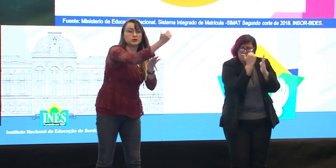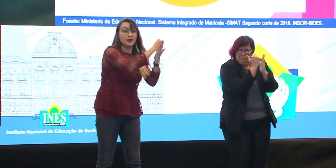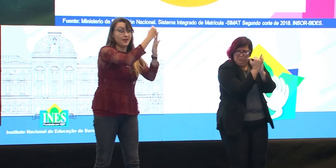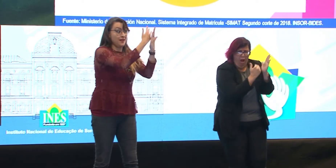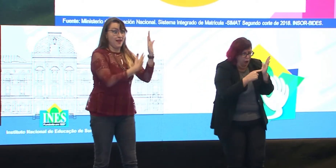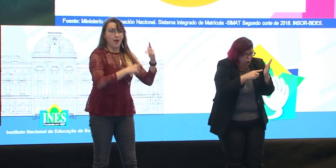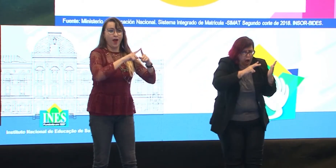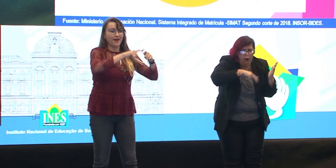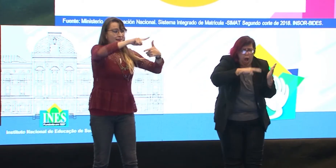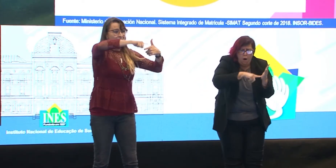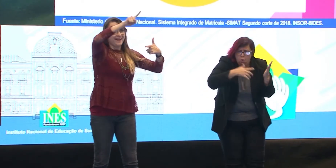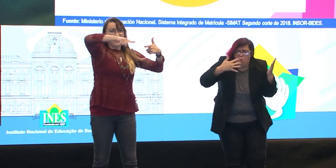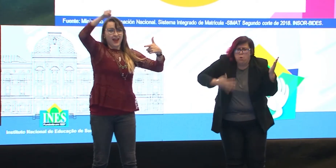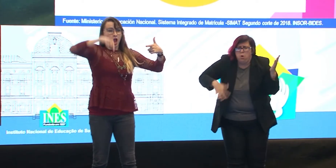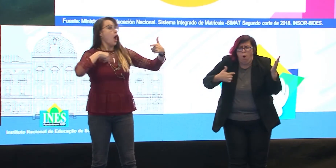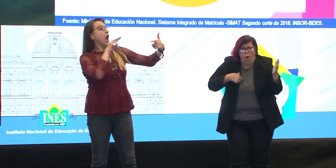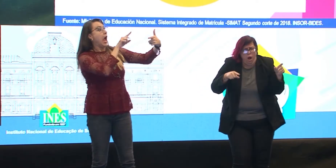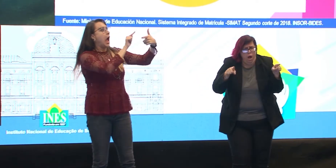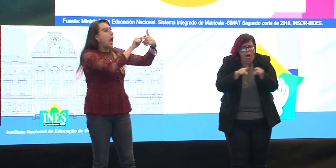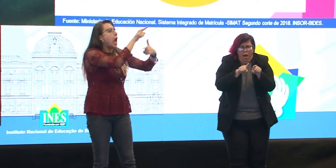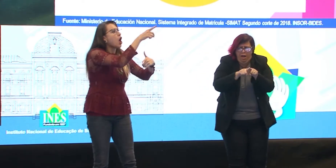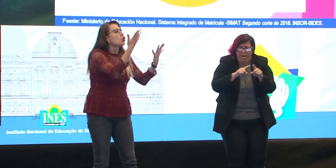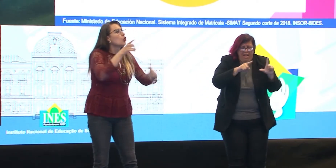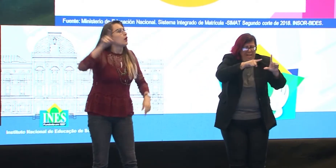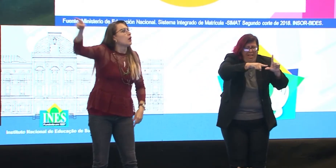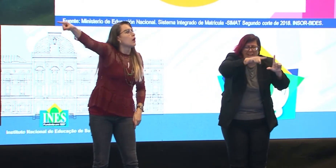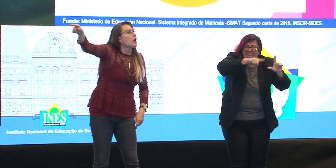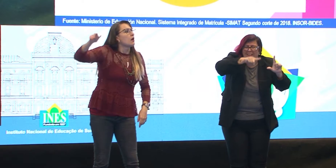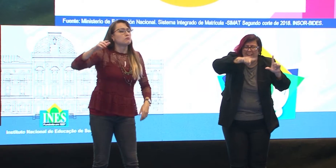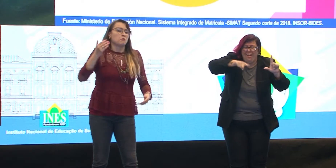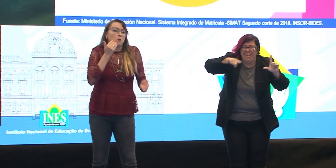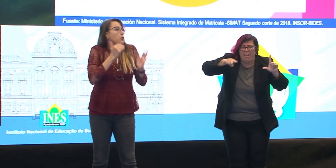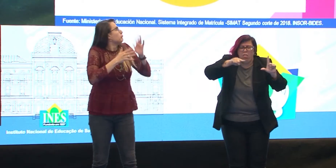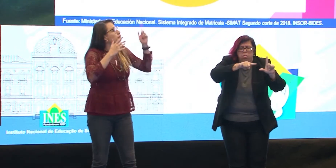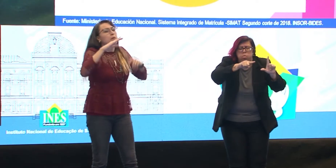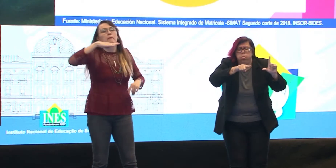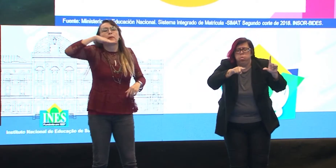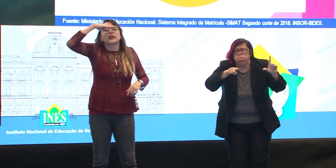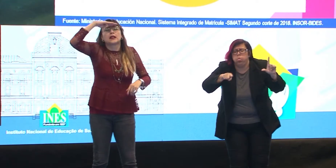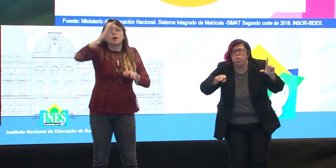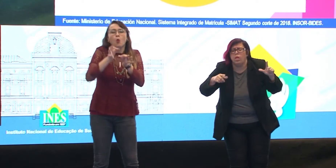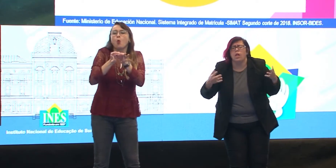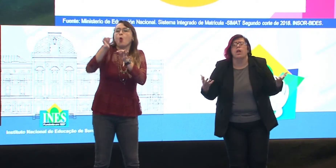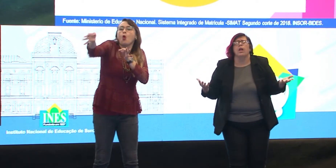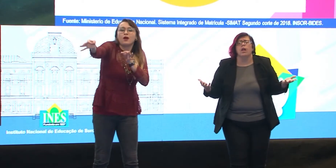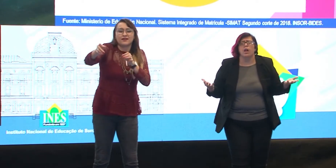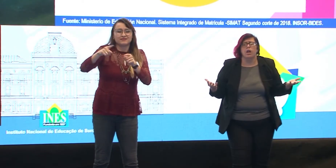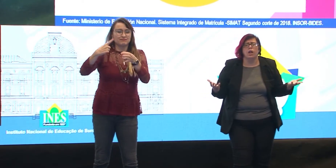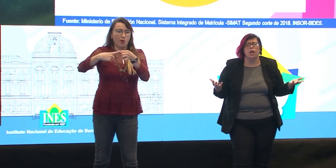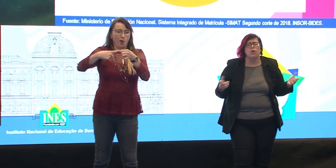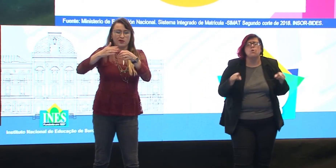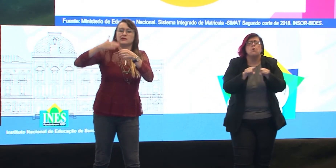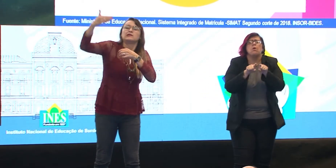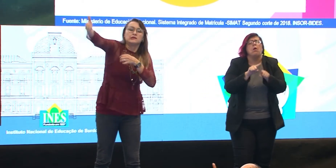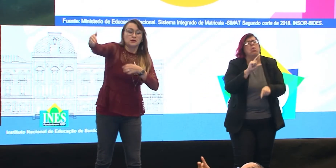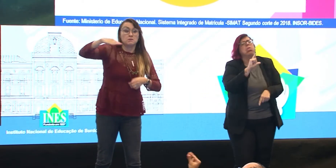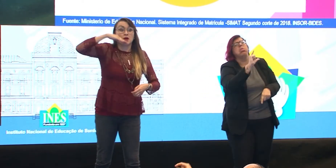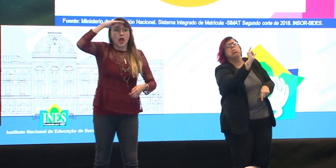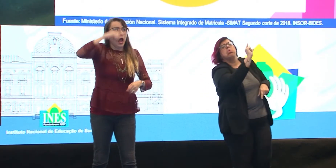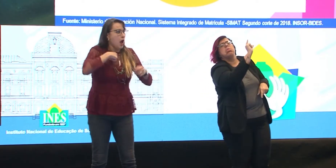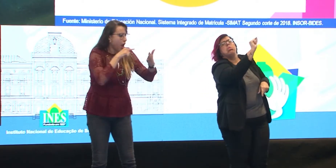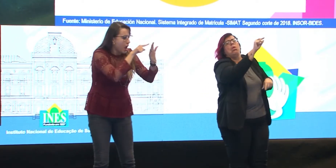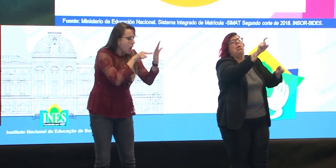contemplar e atender todos os estudantes, todas as crianças nesse processo de escolarização, para que eles se encaixem nessas etapas, né,